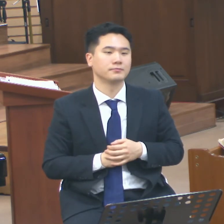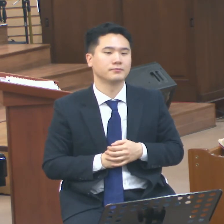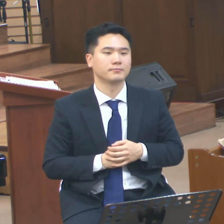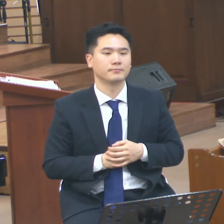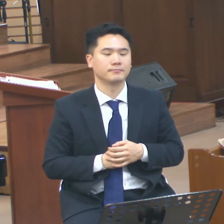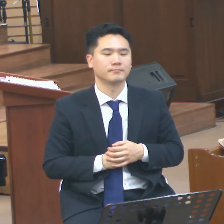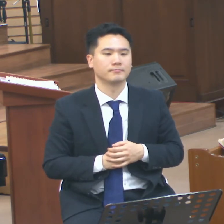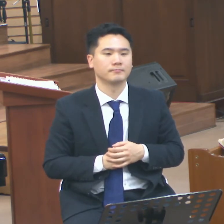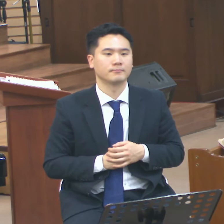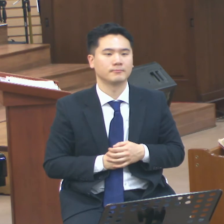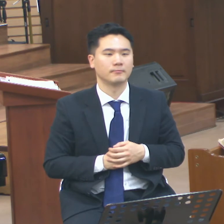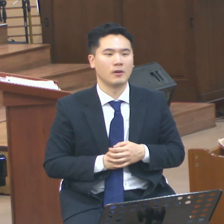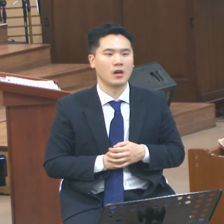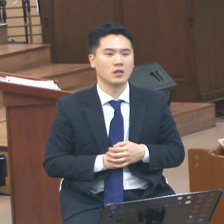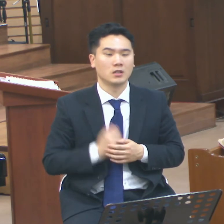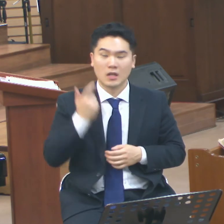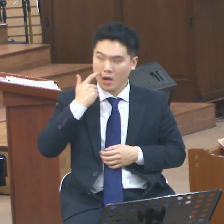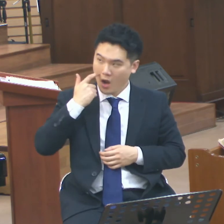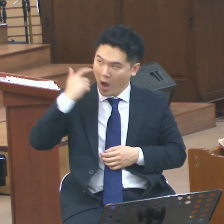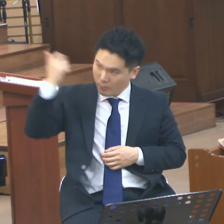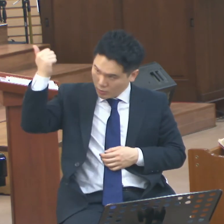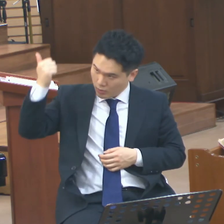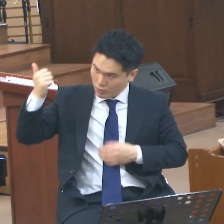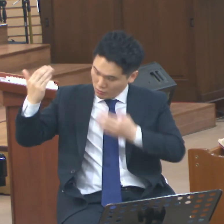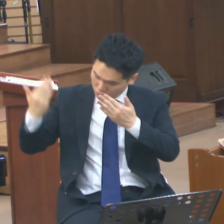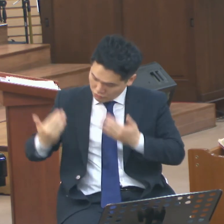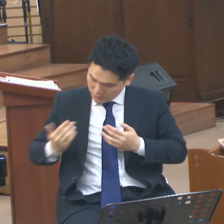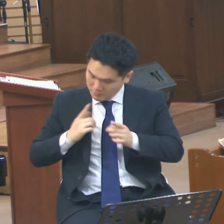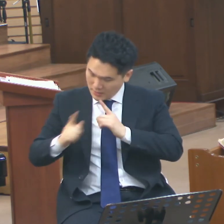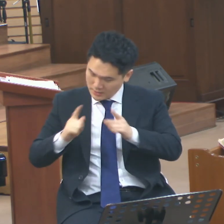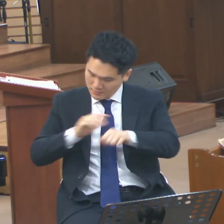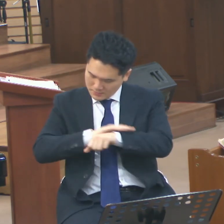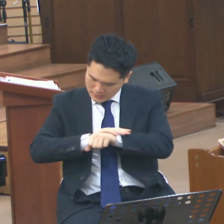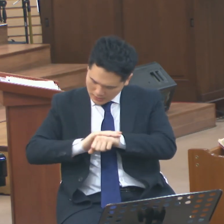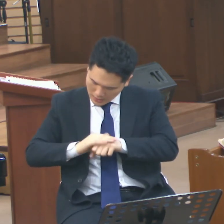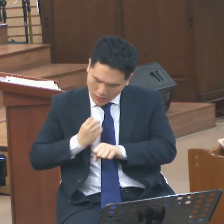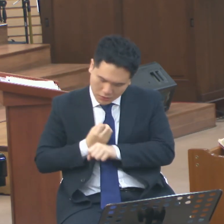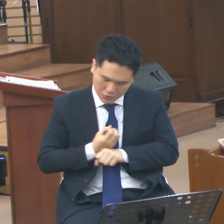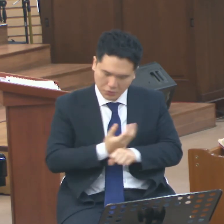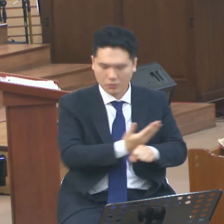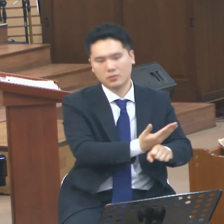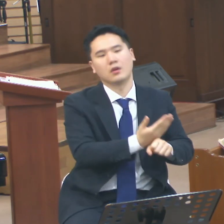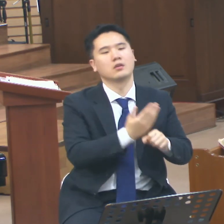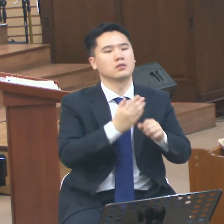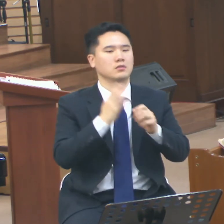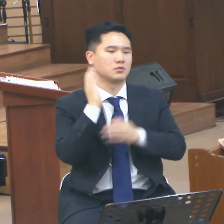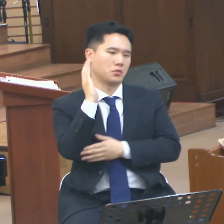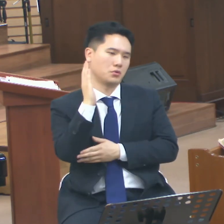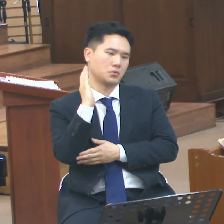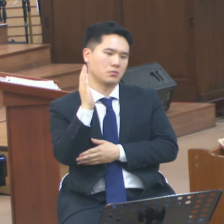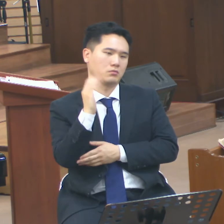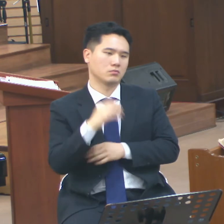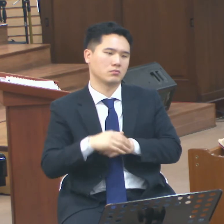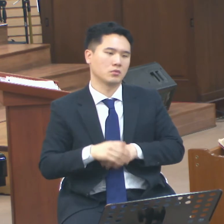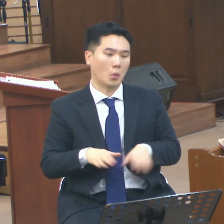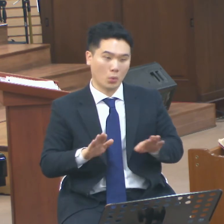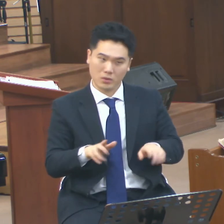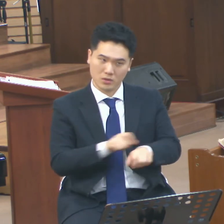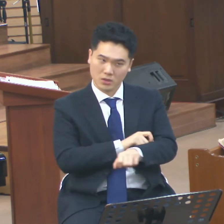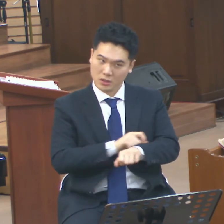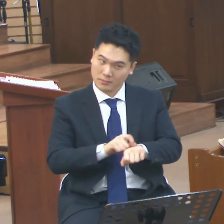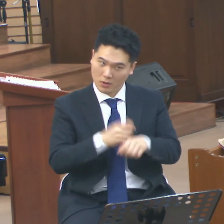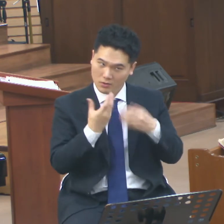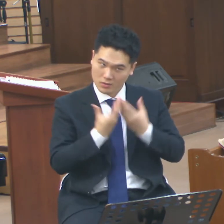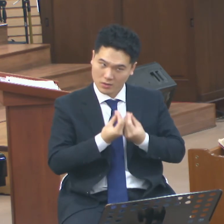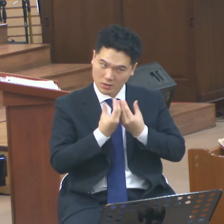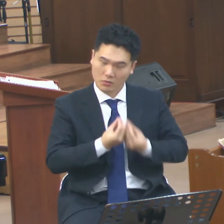설교는 아버지께서 주신 말씀을 잘 전달하는 설교예요. 오늘 특별한 예가 없어요. 좀